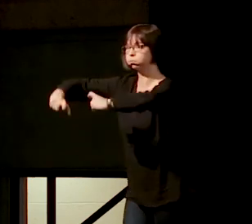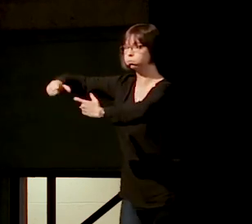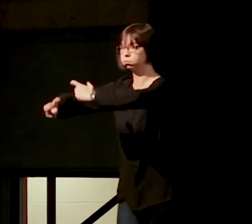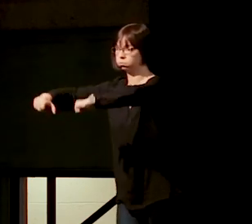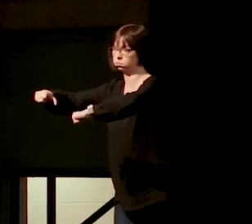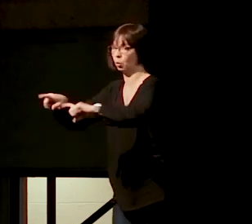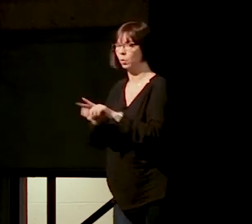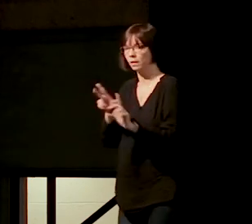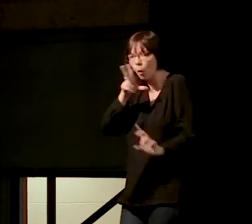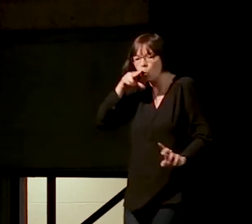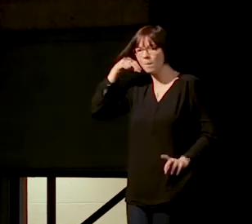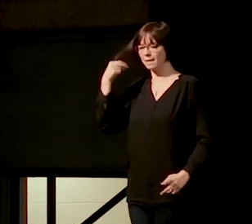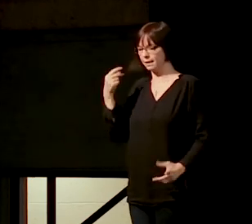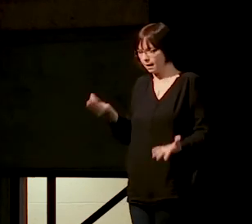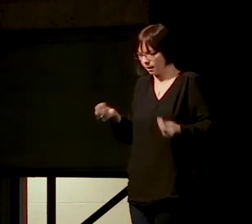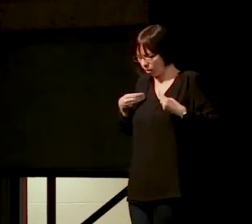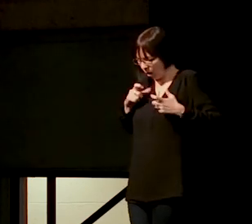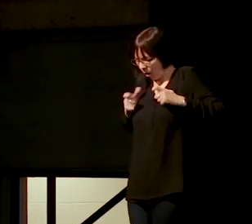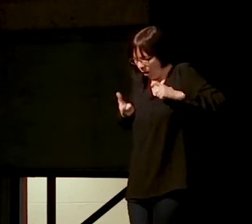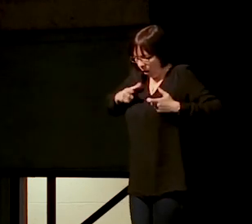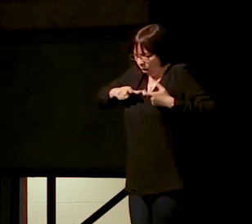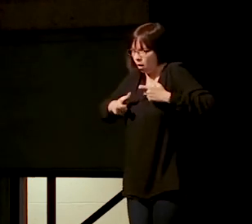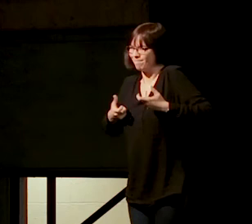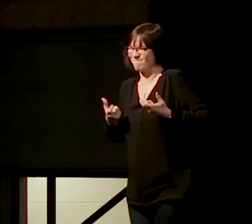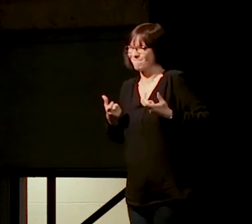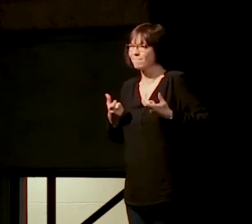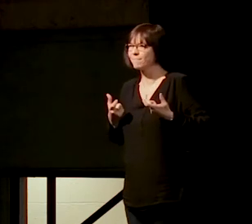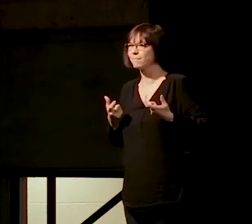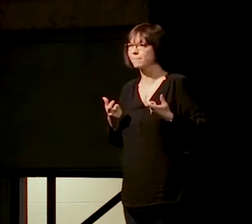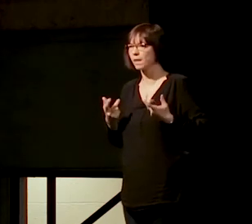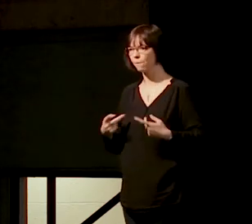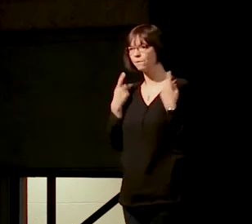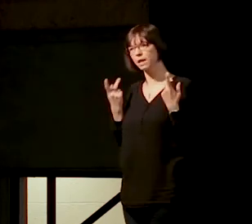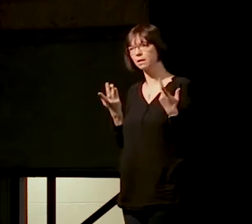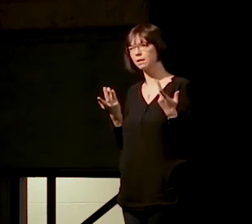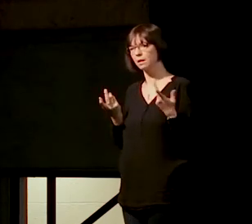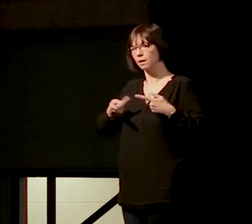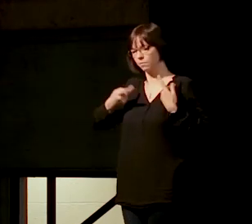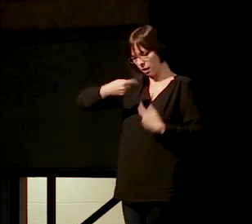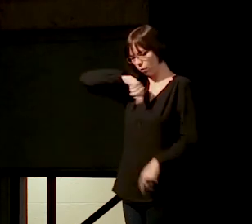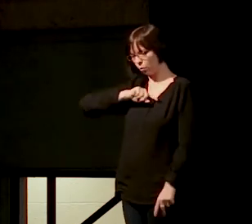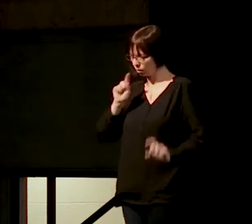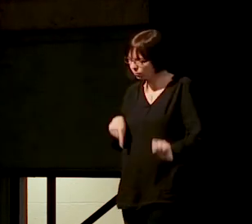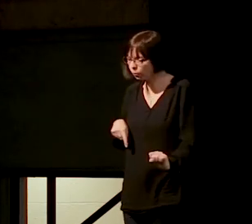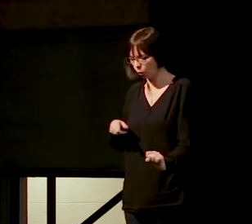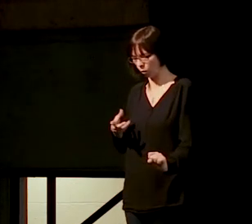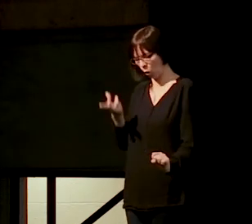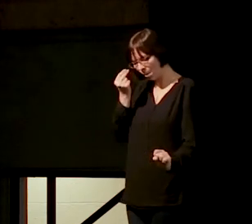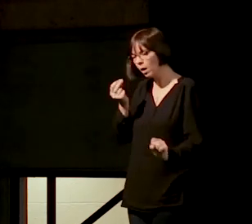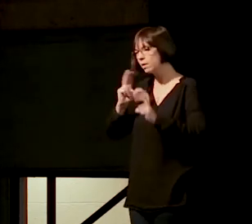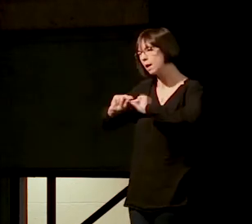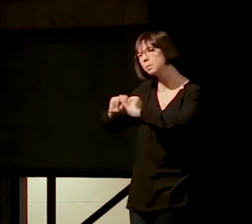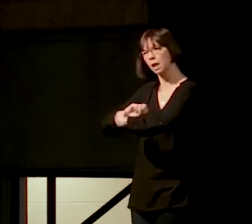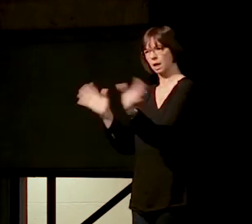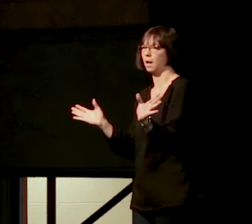humanité est même ébranlée, mise en question. C'est un pan de nos vies qu'il faut comprendre et expliquer. Il ne